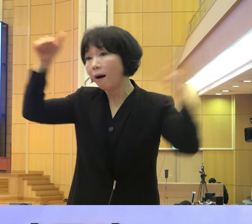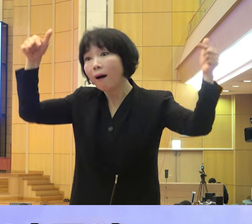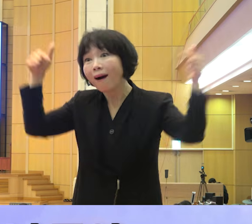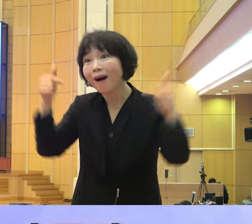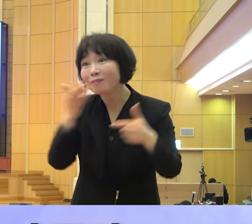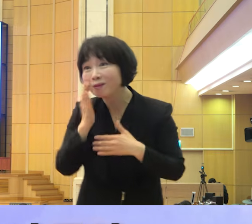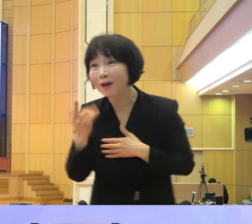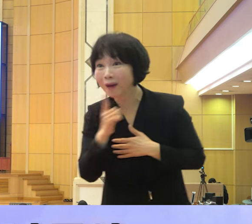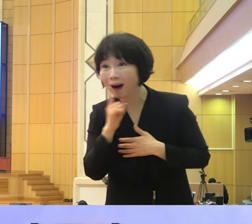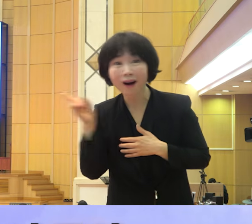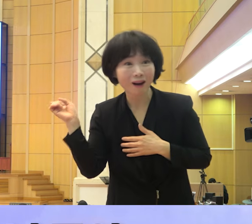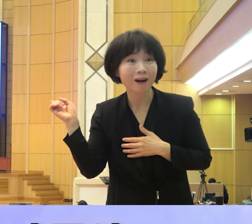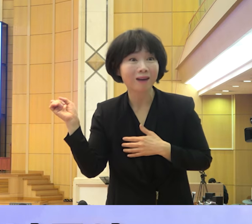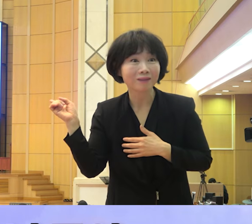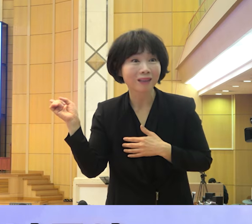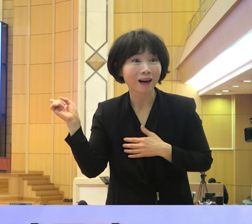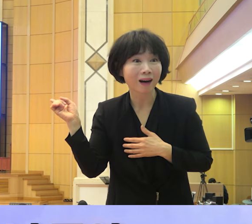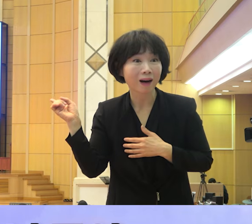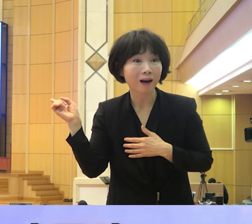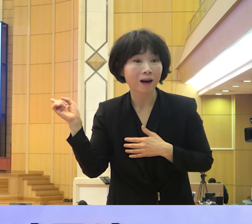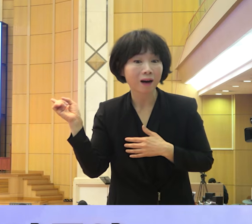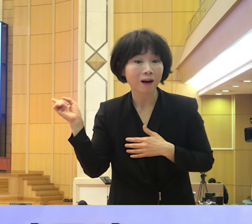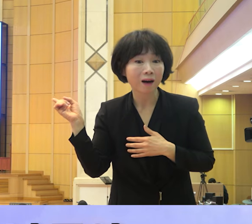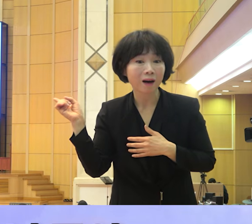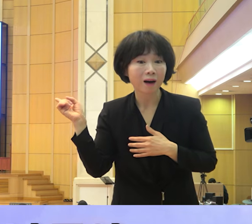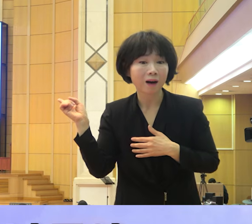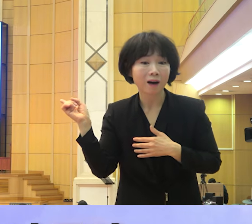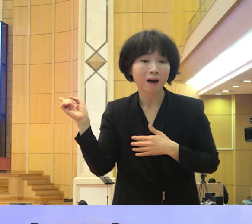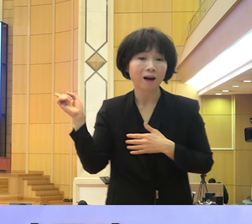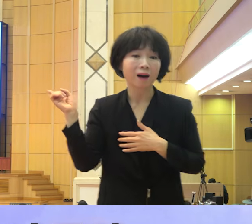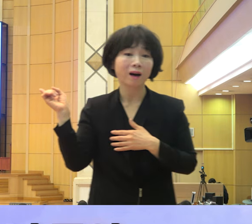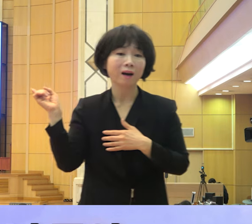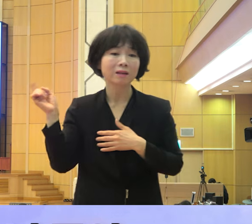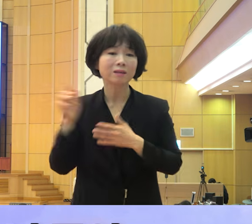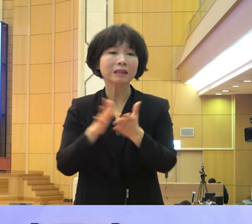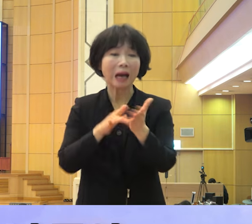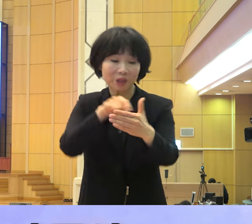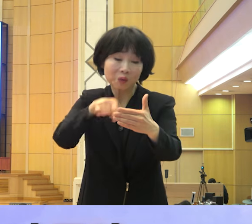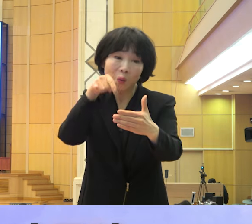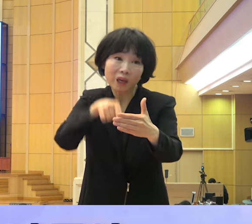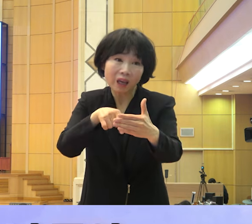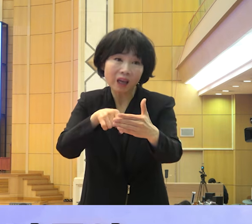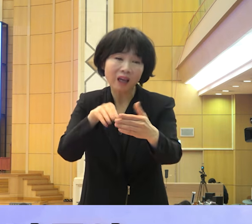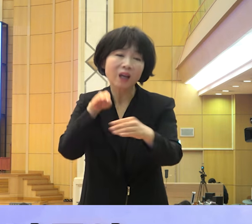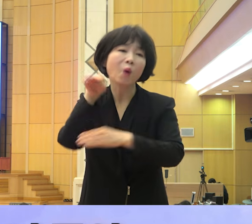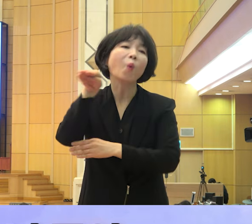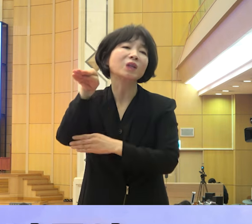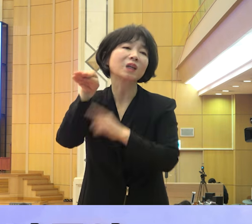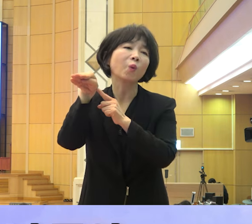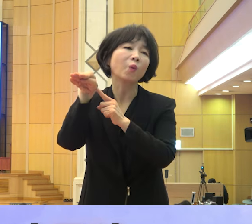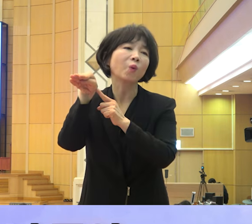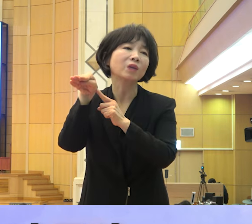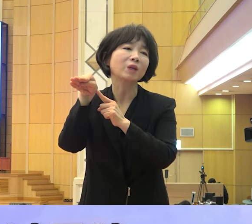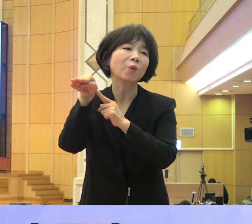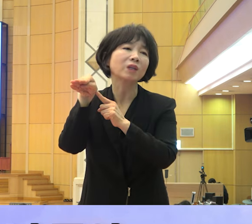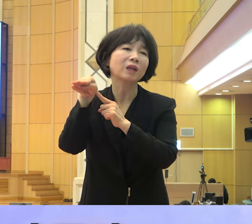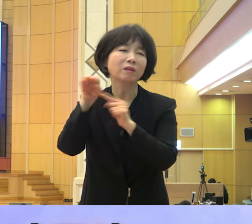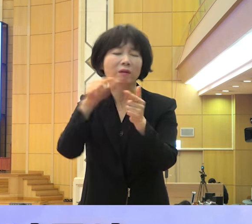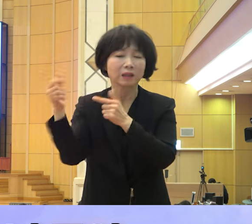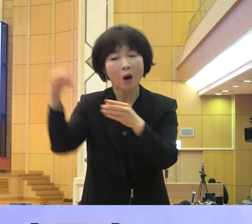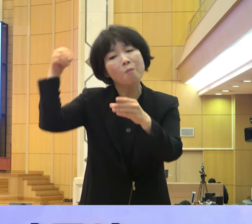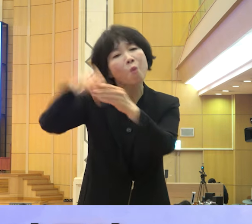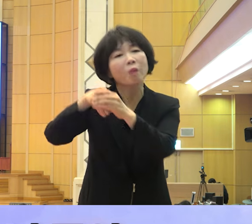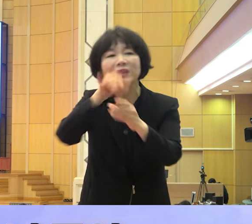영양제 속에 바로 사람이 먹을 수 있는 유황이 함유되어 있는 것입니다. 그래서 이